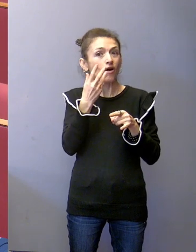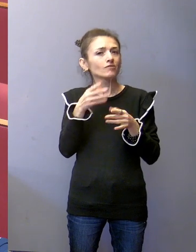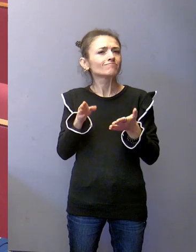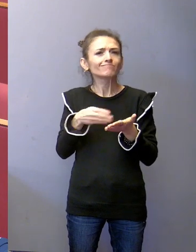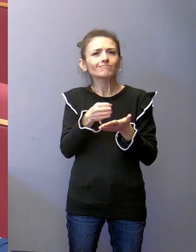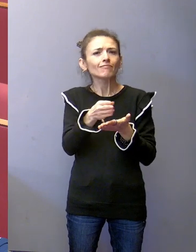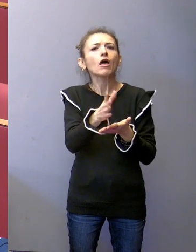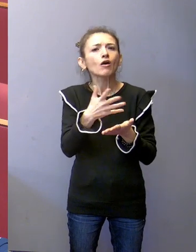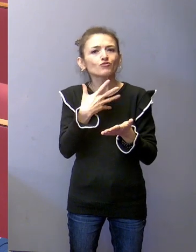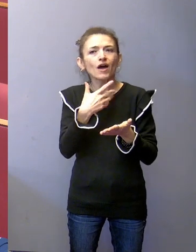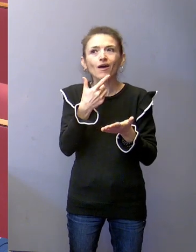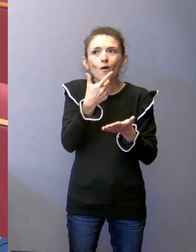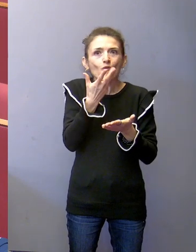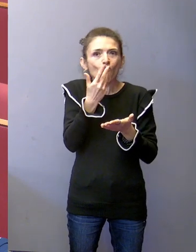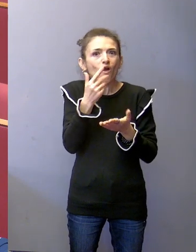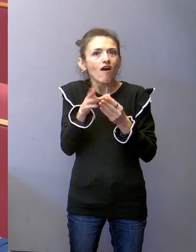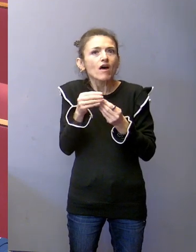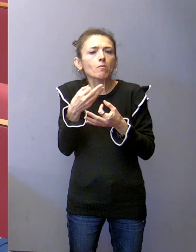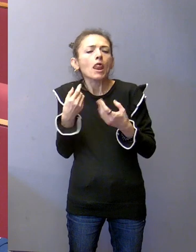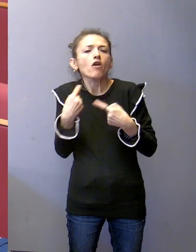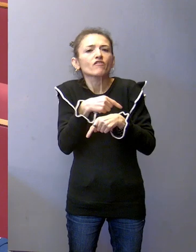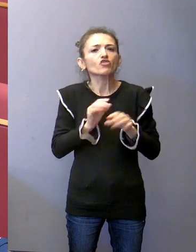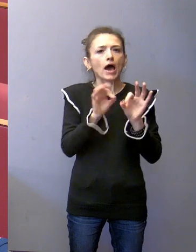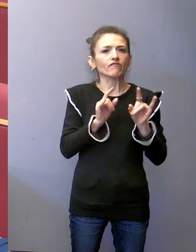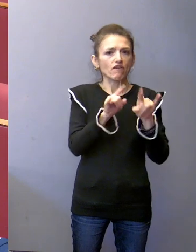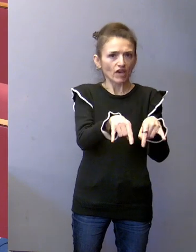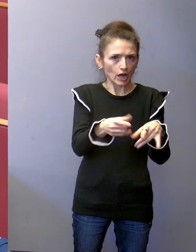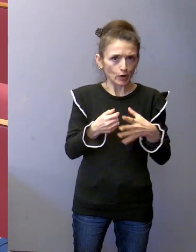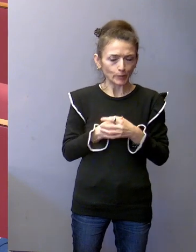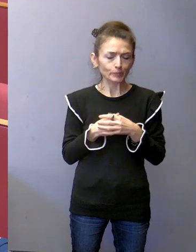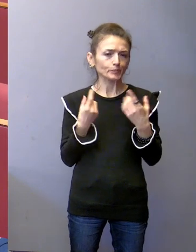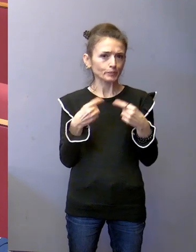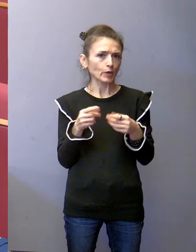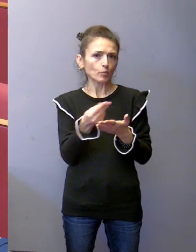noi ci riserviamo di seguire tutto questo progetto Grazie